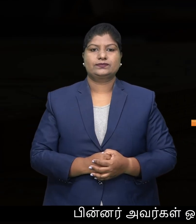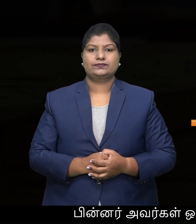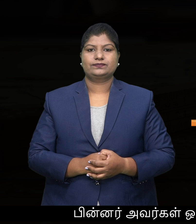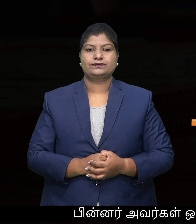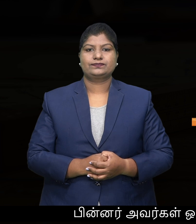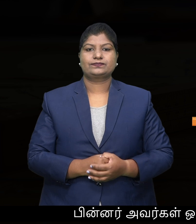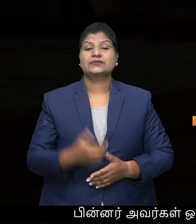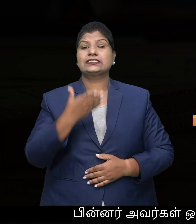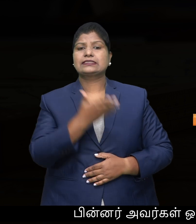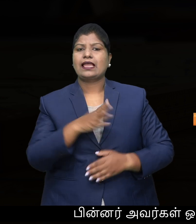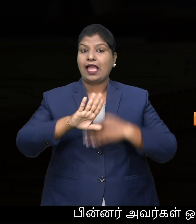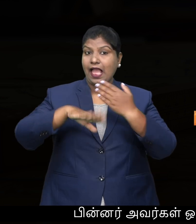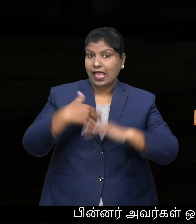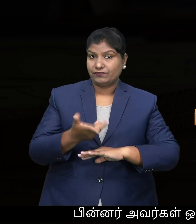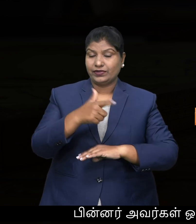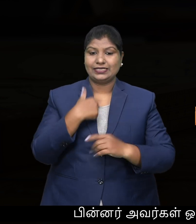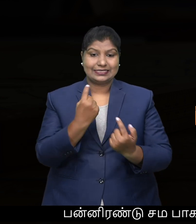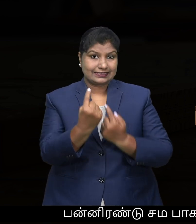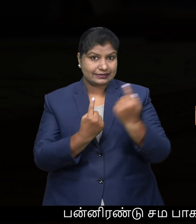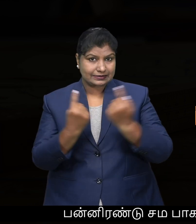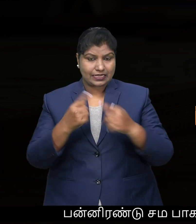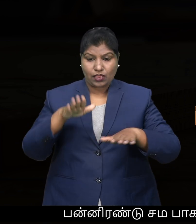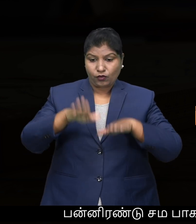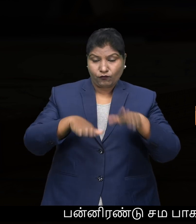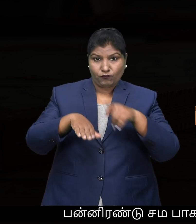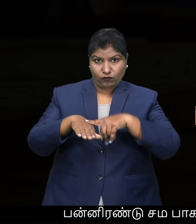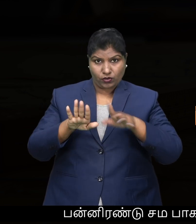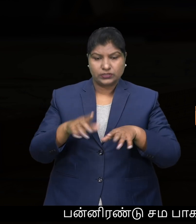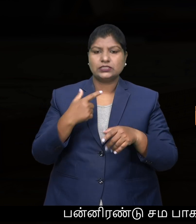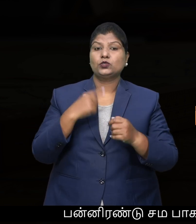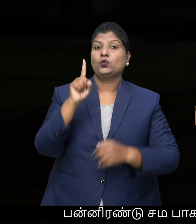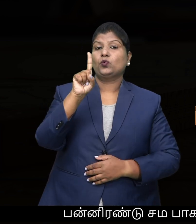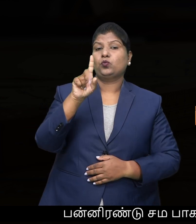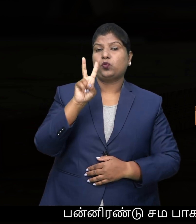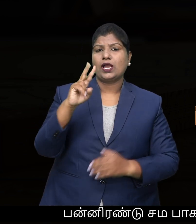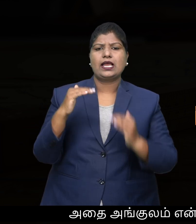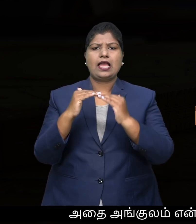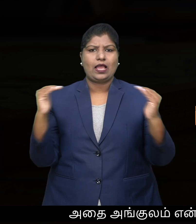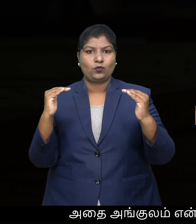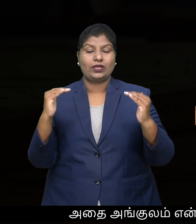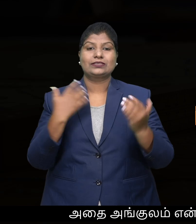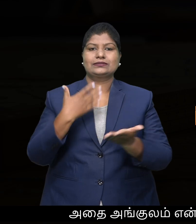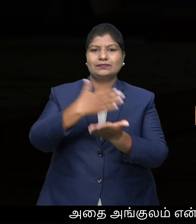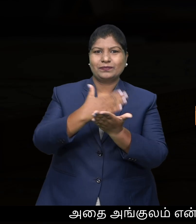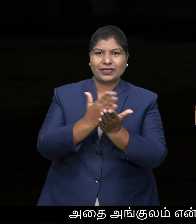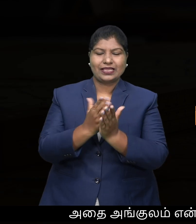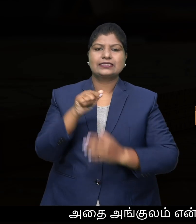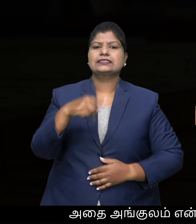பின்னர் அவர்கள் ஒவ்வொரு அடியையும் 12 சம பாகங்களாக பிரித்தனர். அதை அங்குலம் என்று